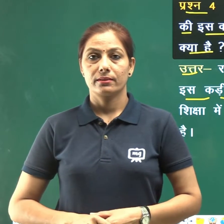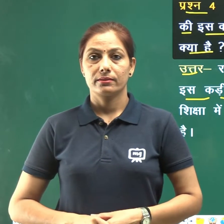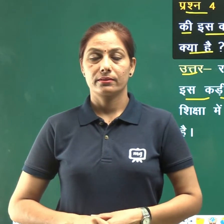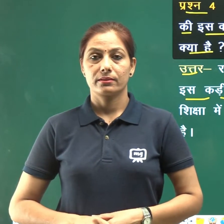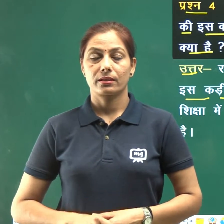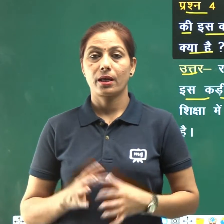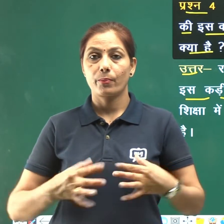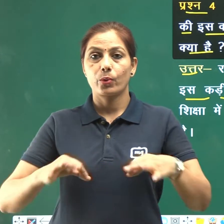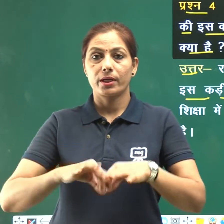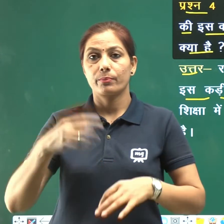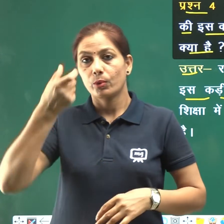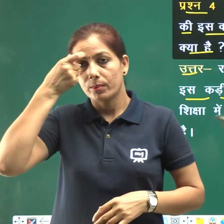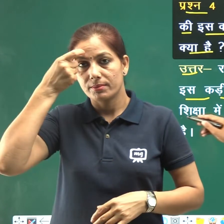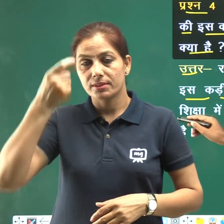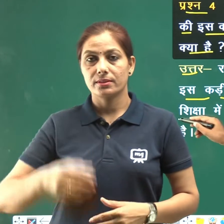मुख्य समस्या